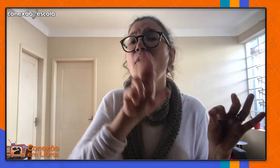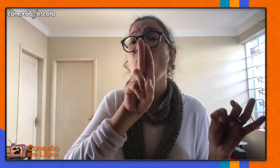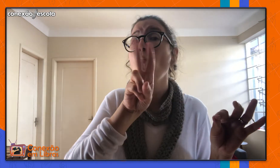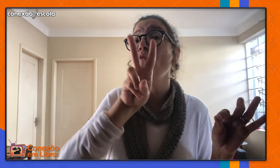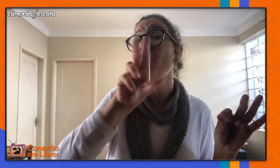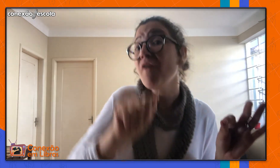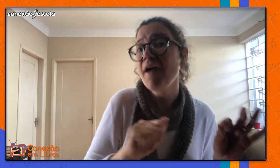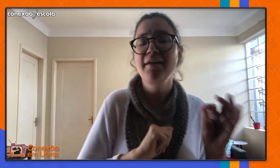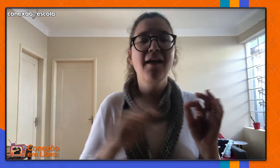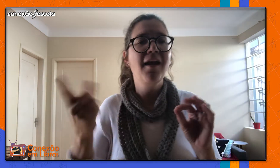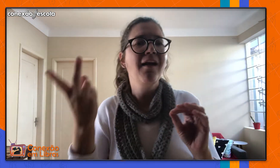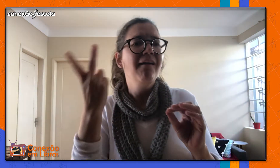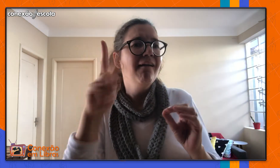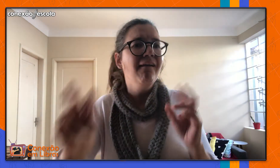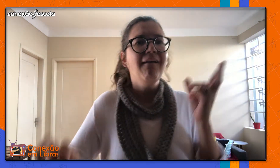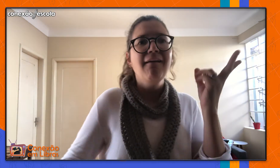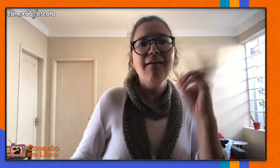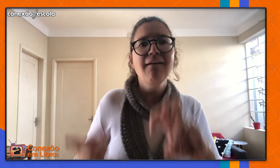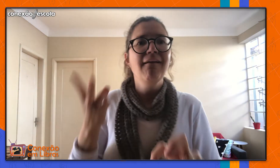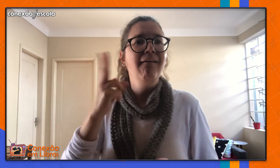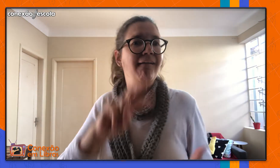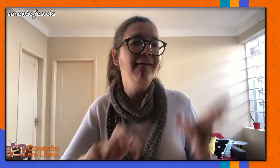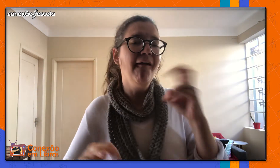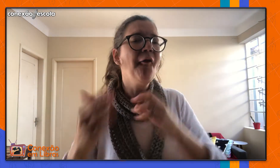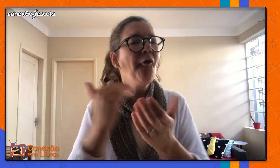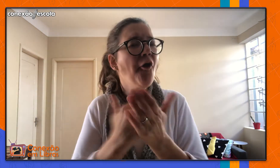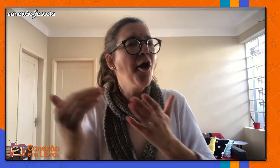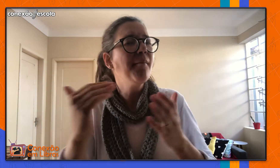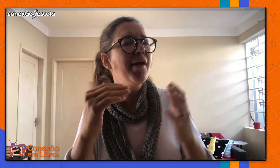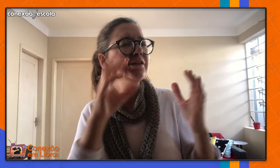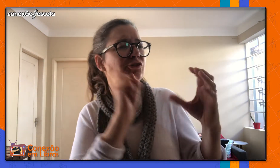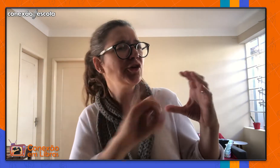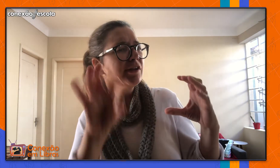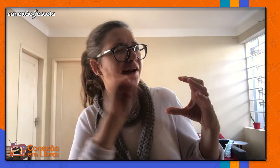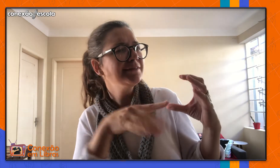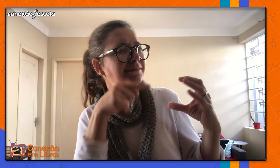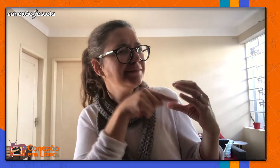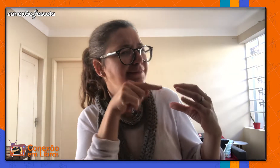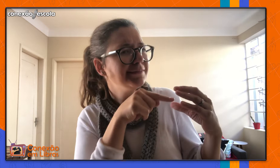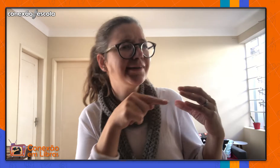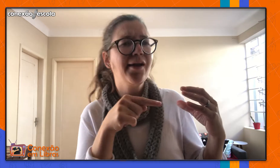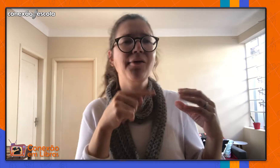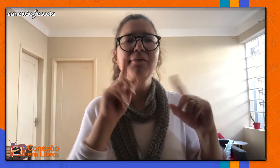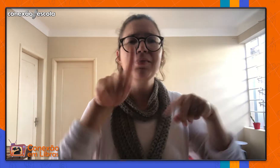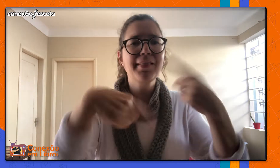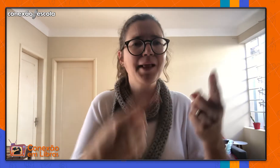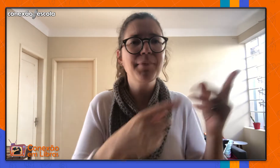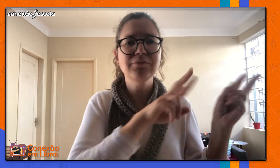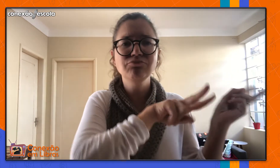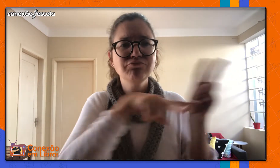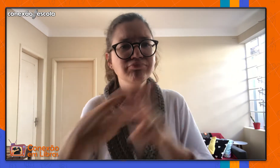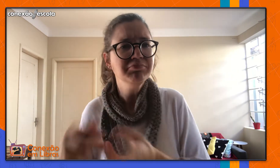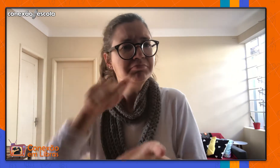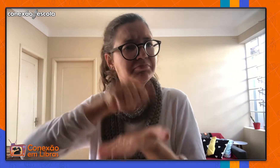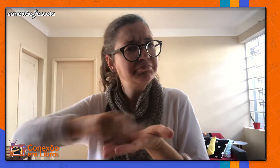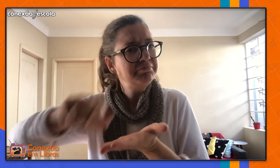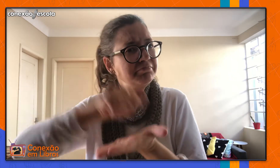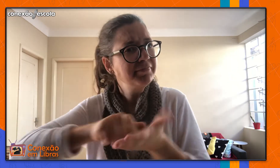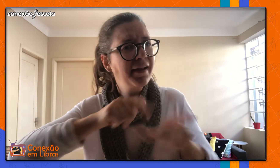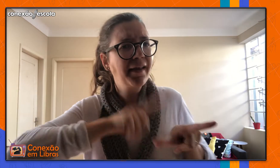vocês gostam de uva, então, uva escreve dessa forma. E aí, elas vão aprendendo a datilologia. E depois, nós transcrevemos isso